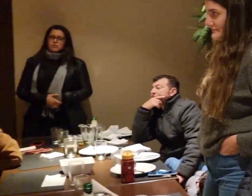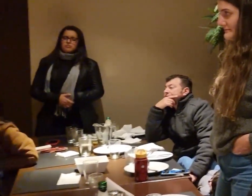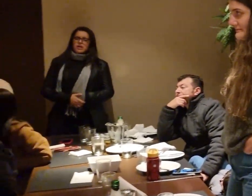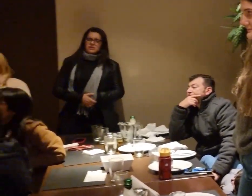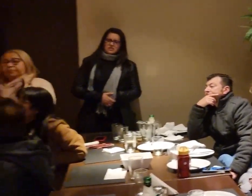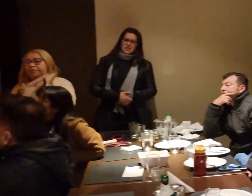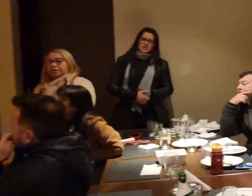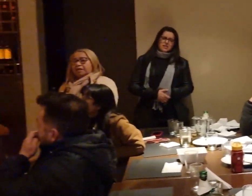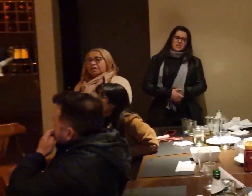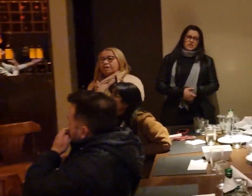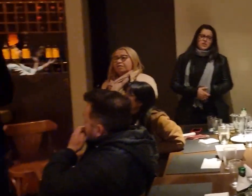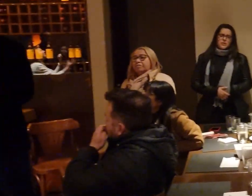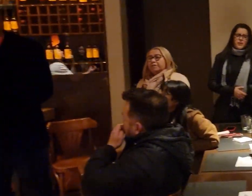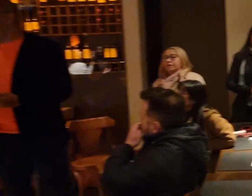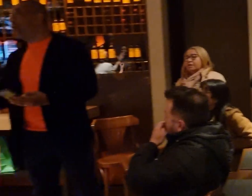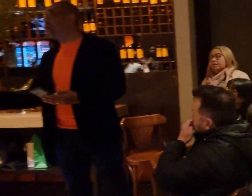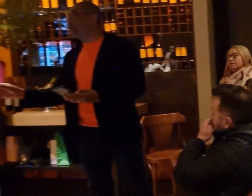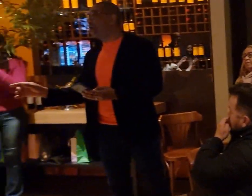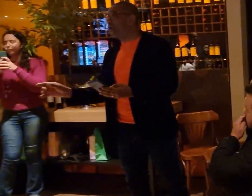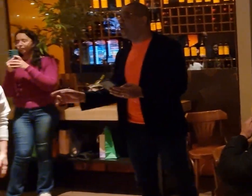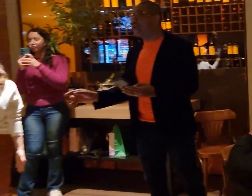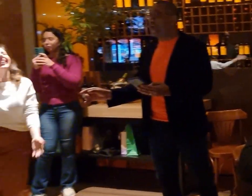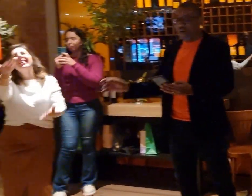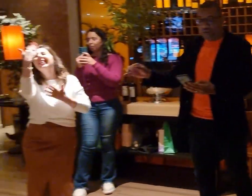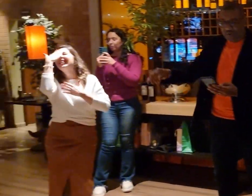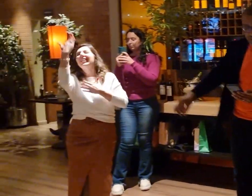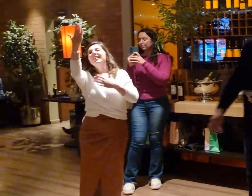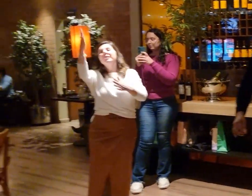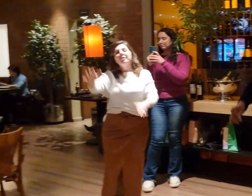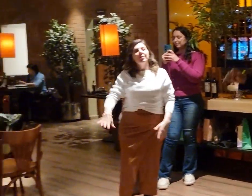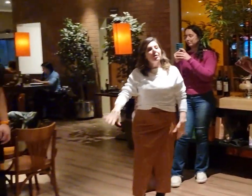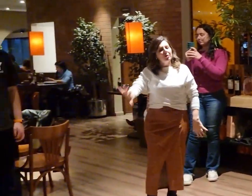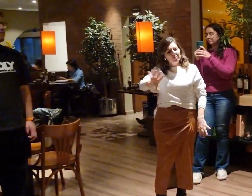todos os dias. Eu estou em tuas